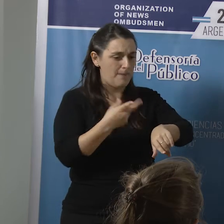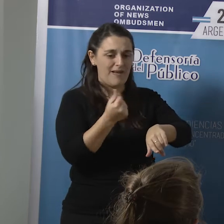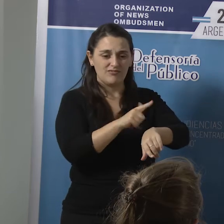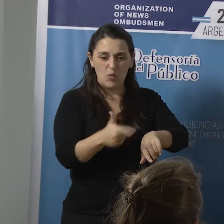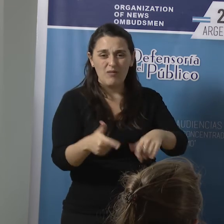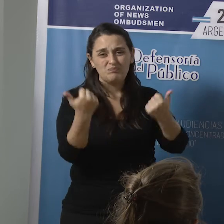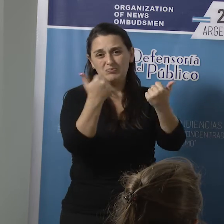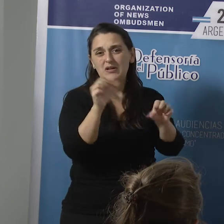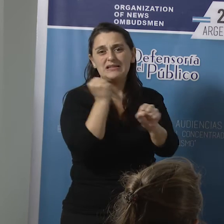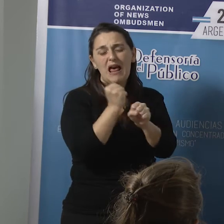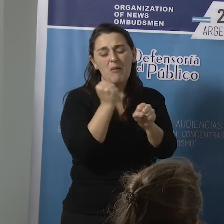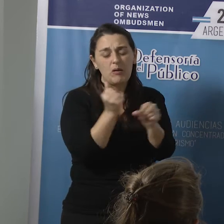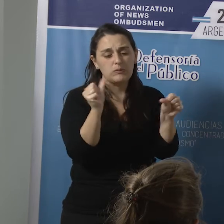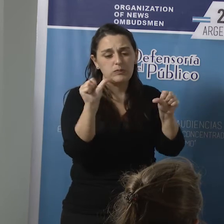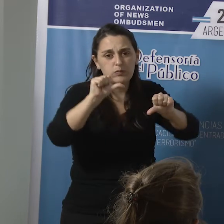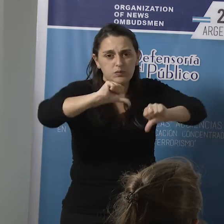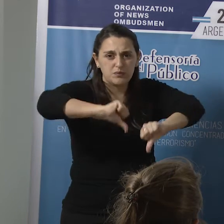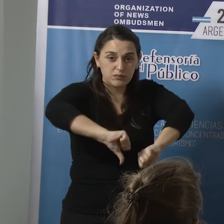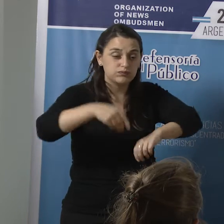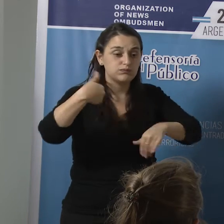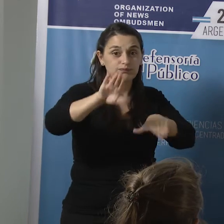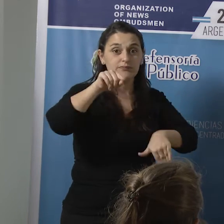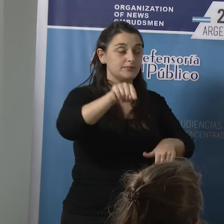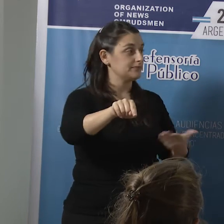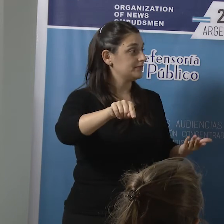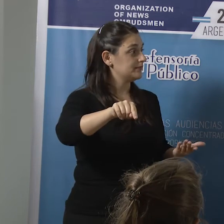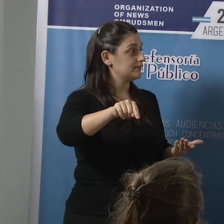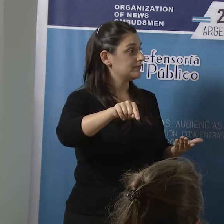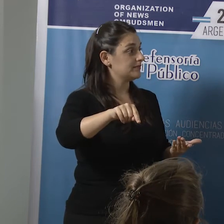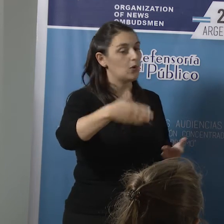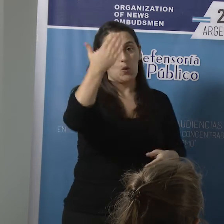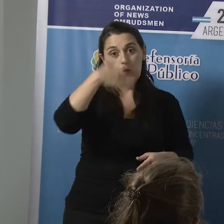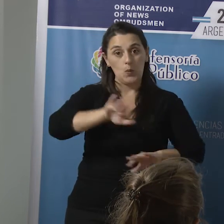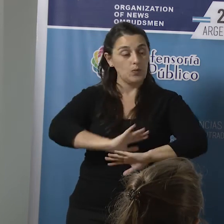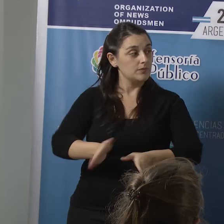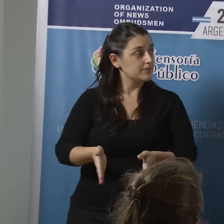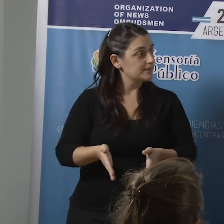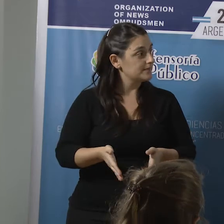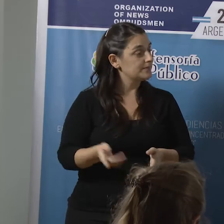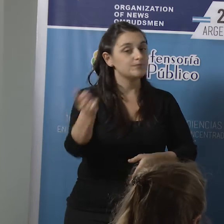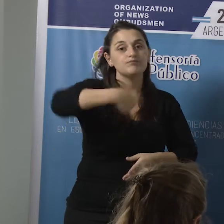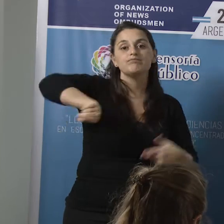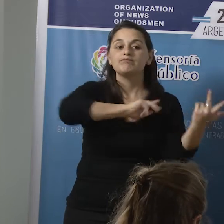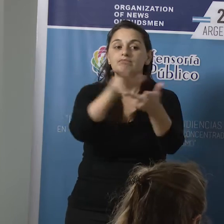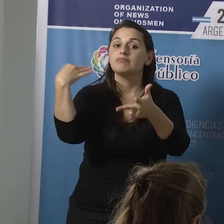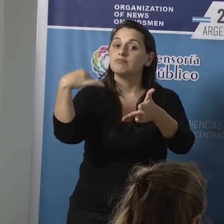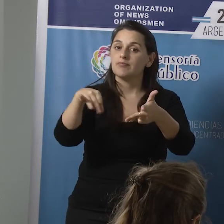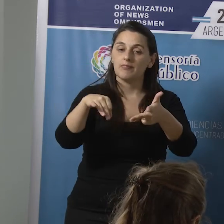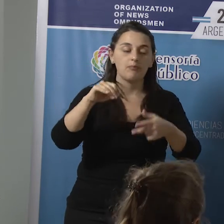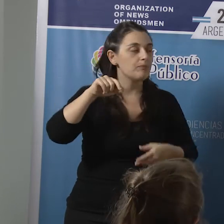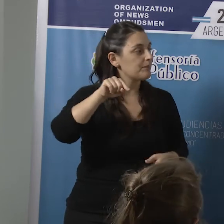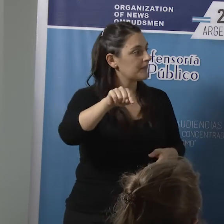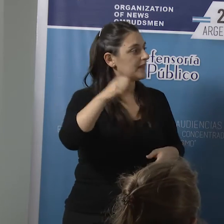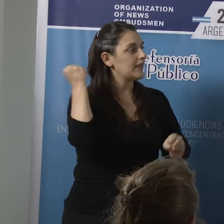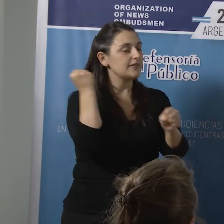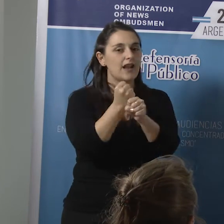cierta forma es un debilitamiento supremamente fuerte por parte de los defensores. Y por último, último, tendríamos que hablar sobre la desarticulación entre